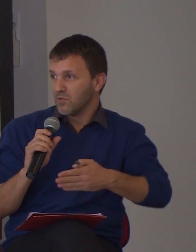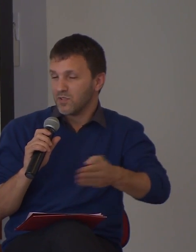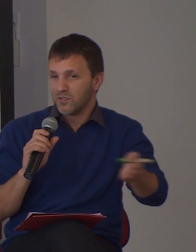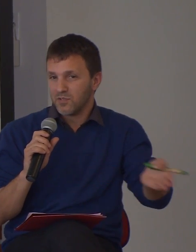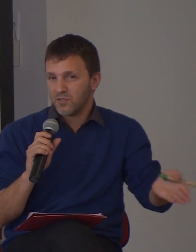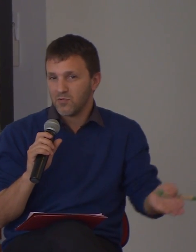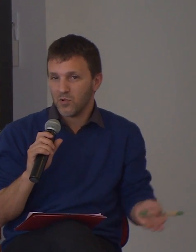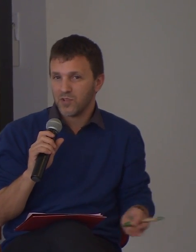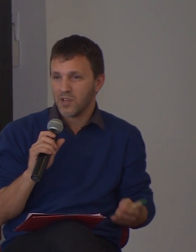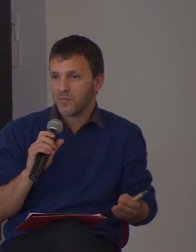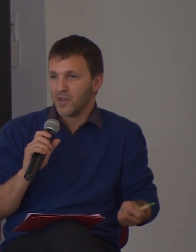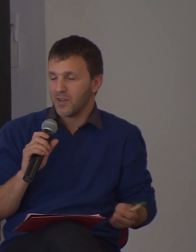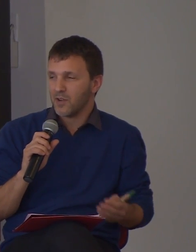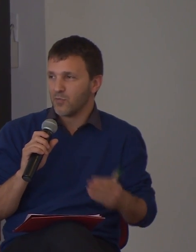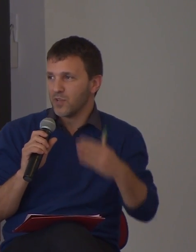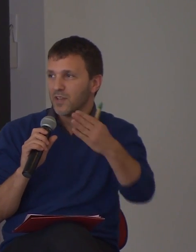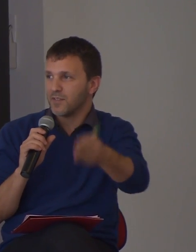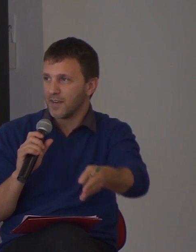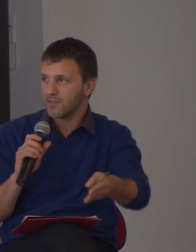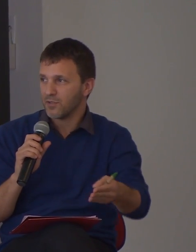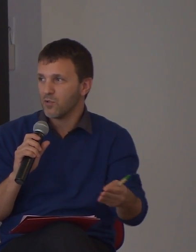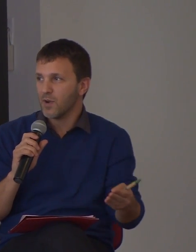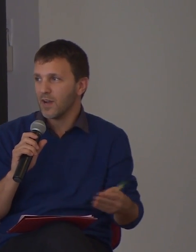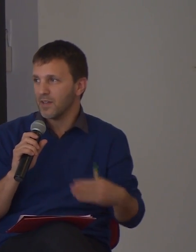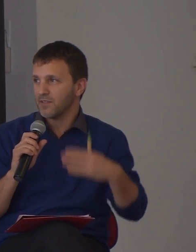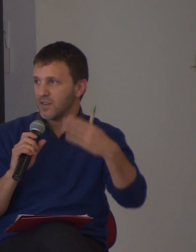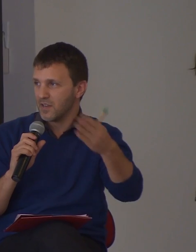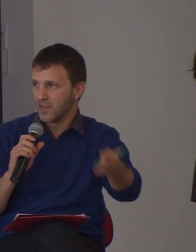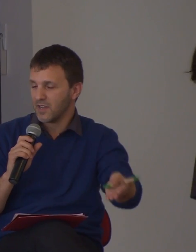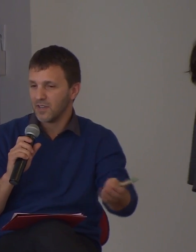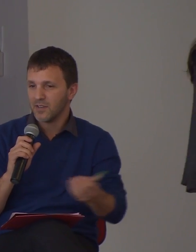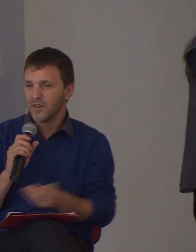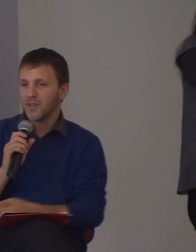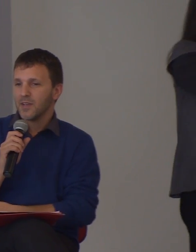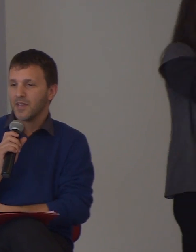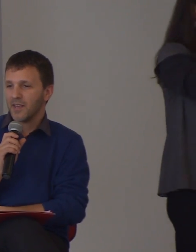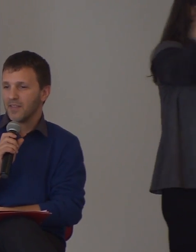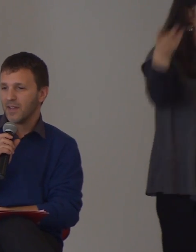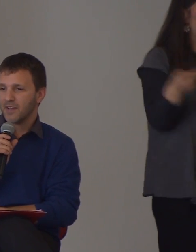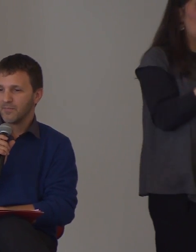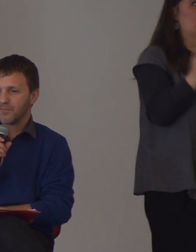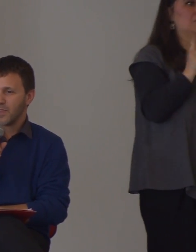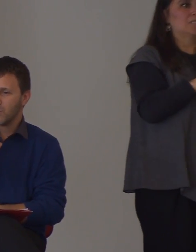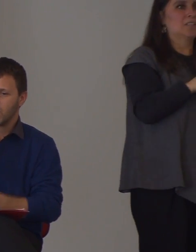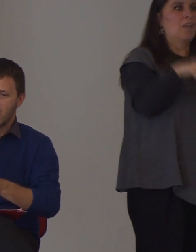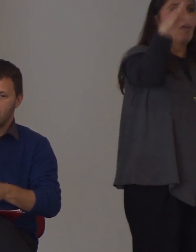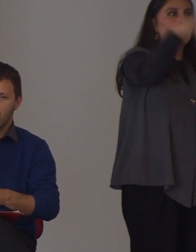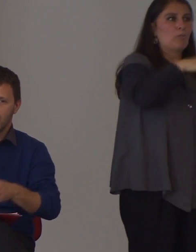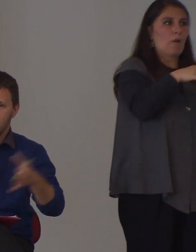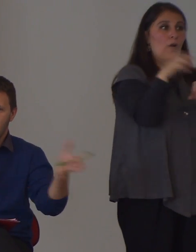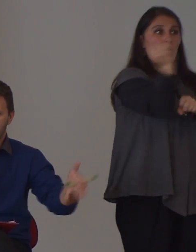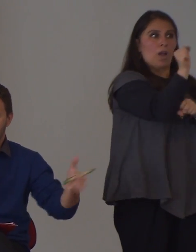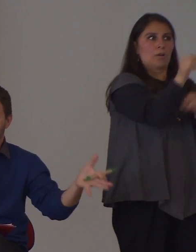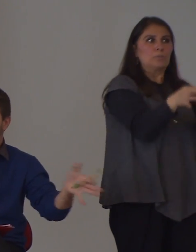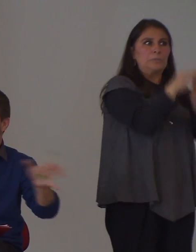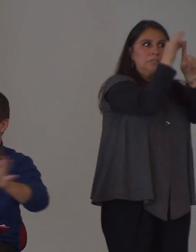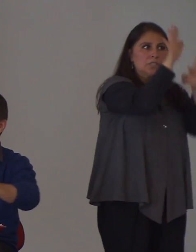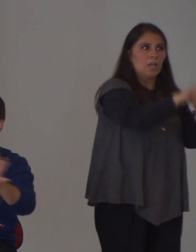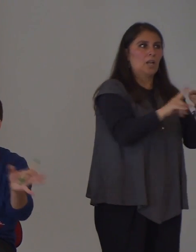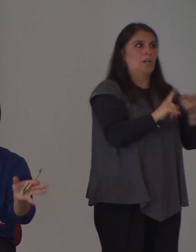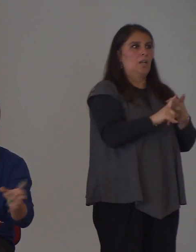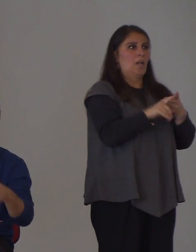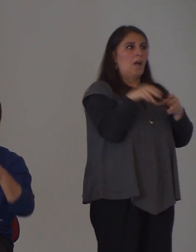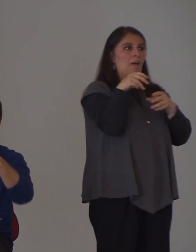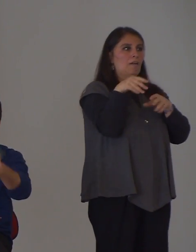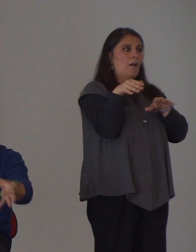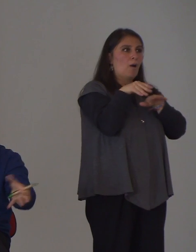¿no? Si vos tenías piel negra no podías entrar a ciertos lugares, tenías que andar en un vehículo especial, había colectivos